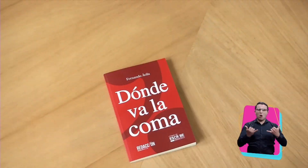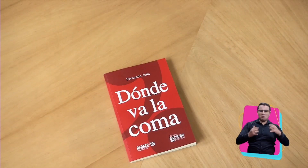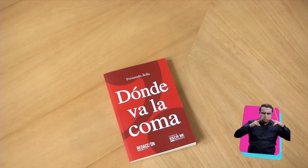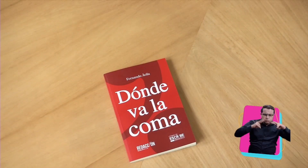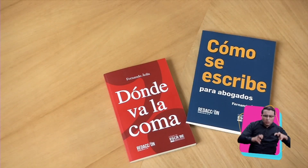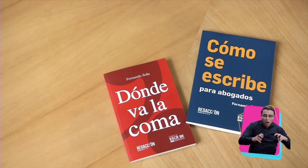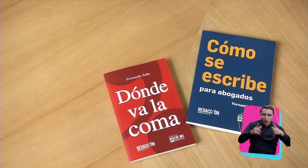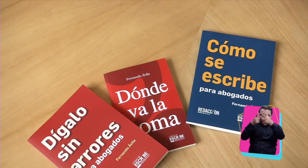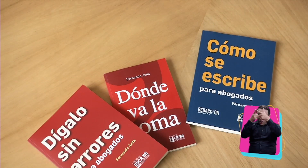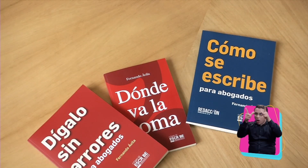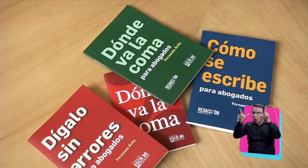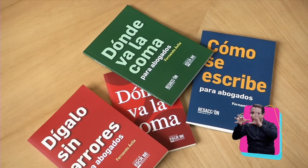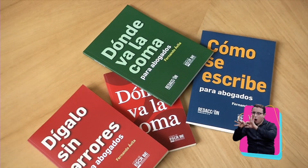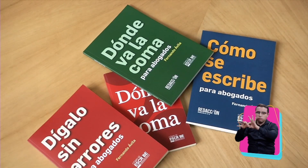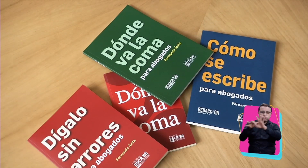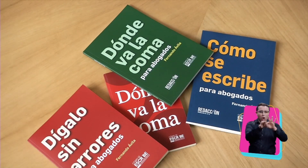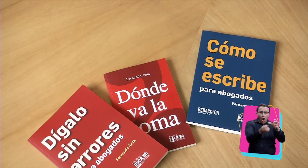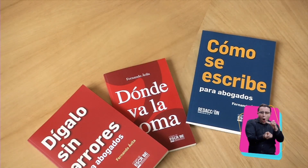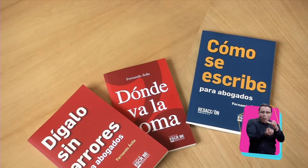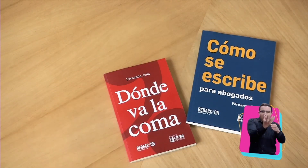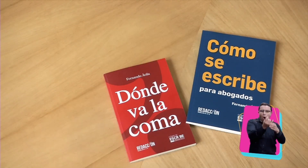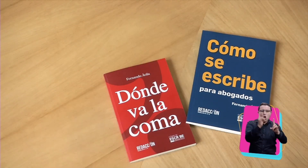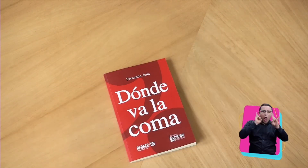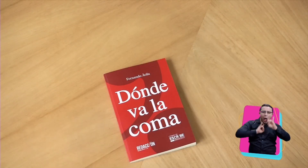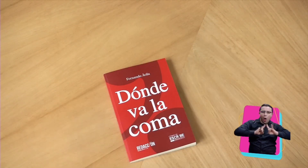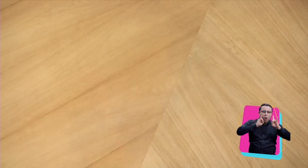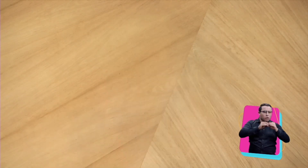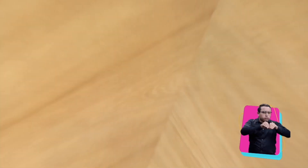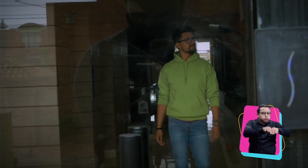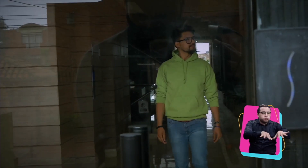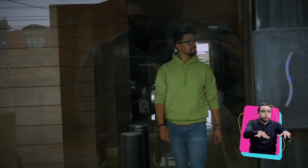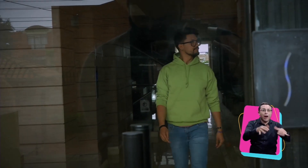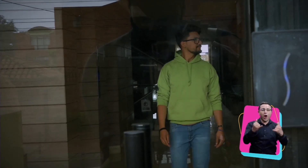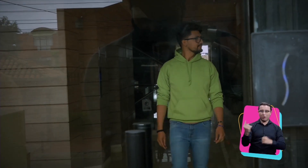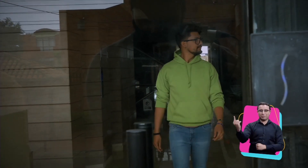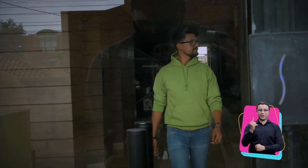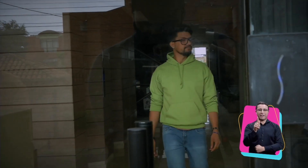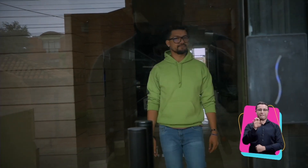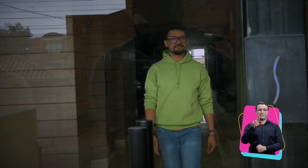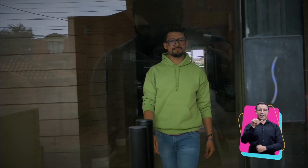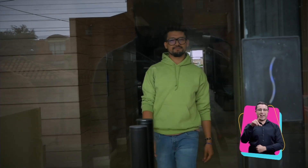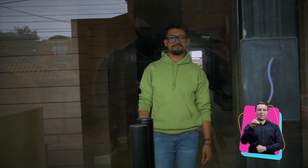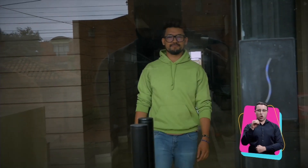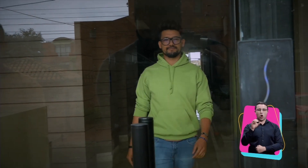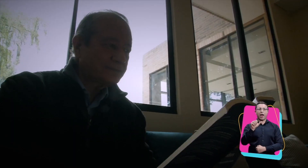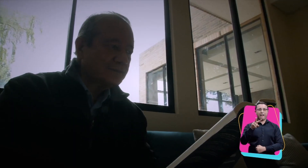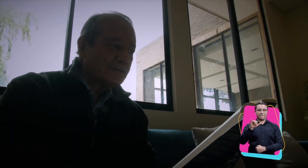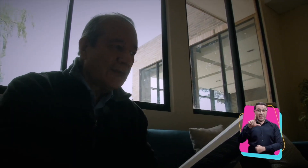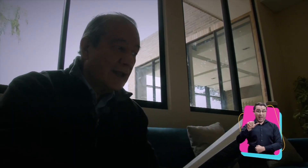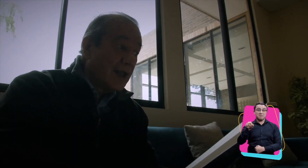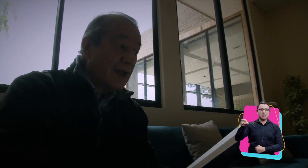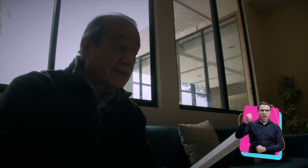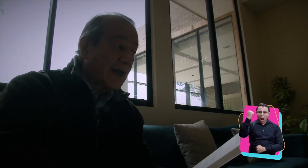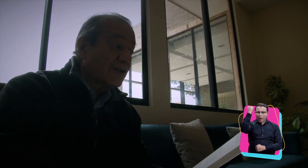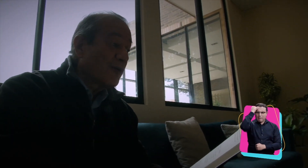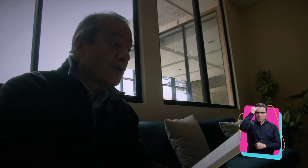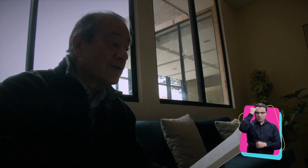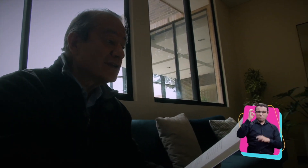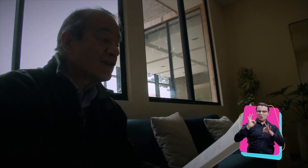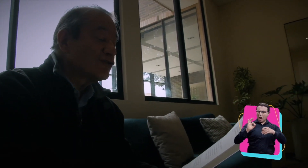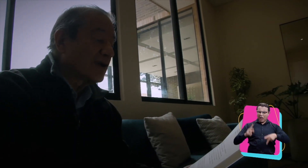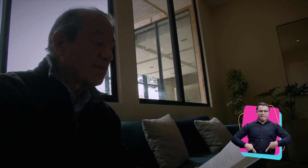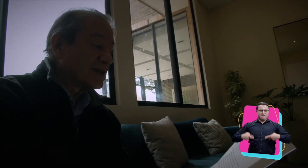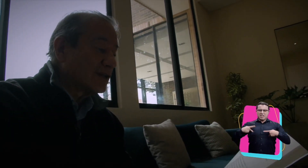Para indagar por la relación entre el uso del lenguaje y las producciones audiovisuales, hablaremos hoy con Fernando Ávila,